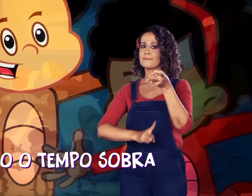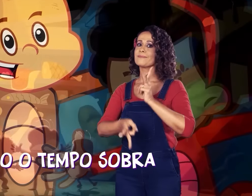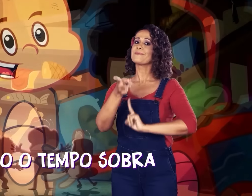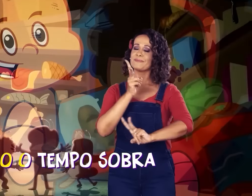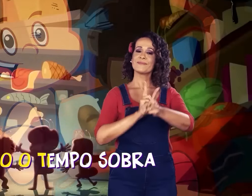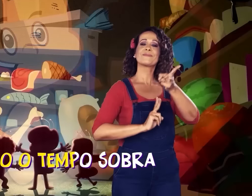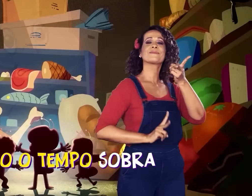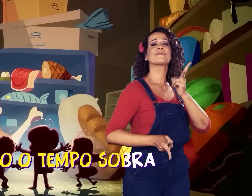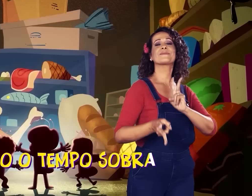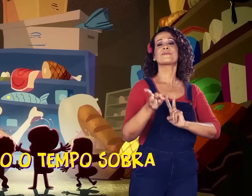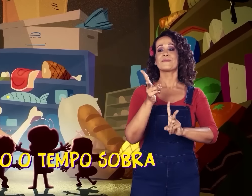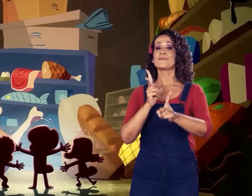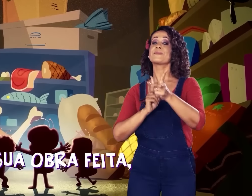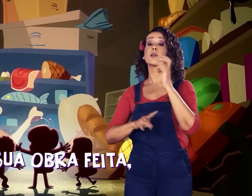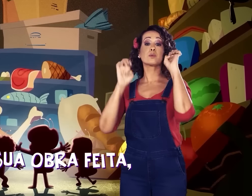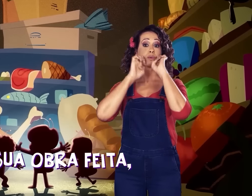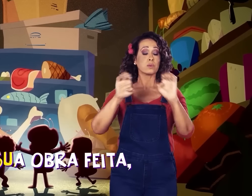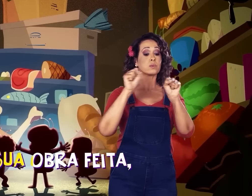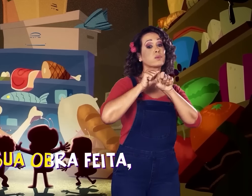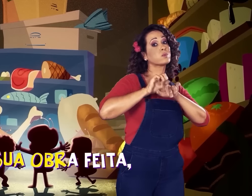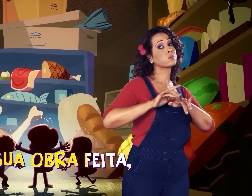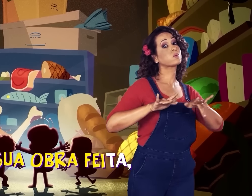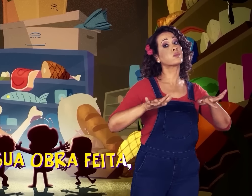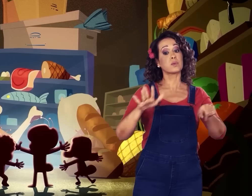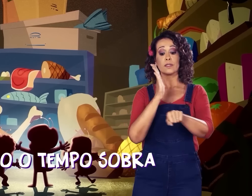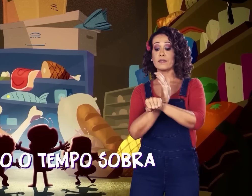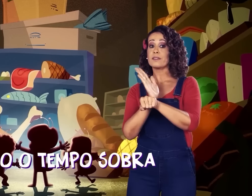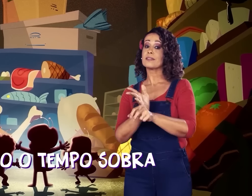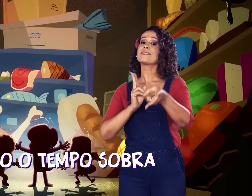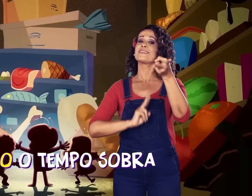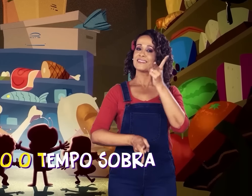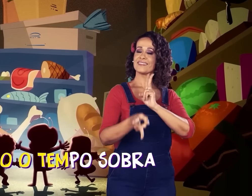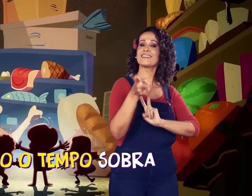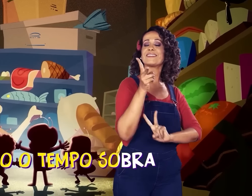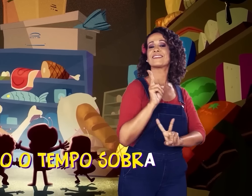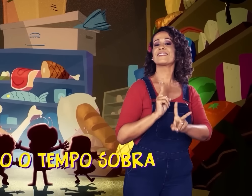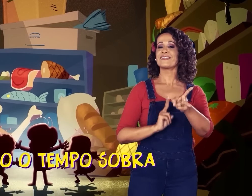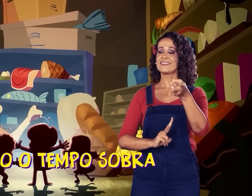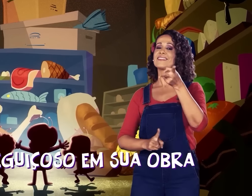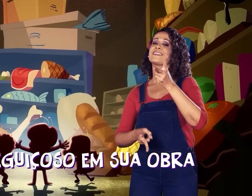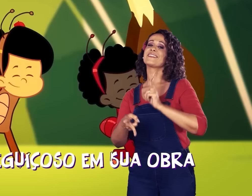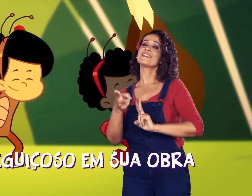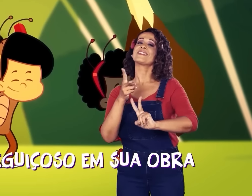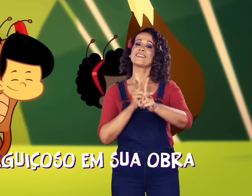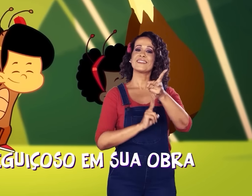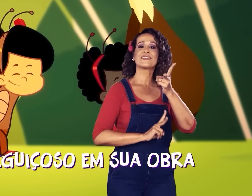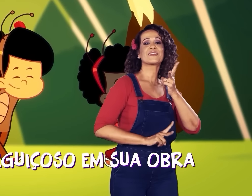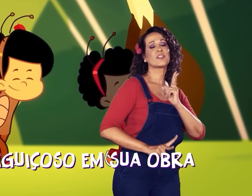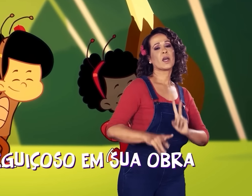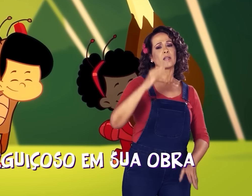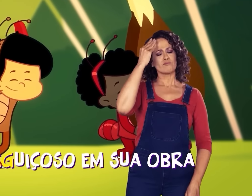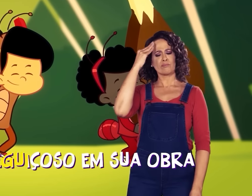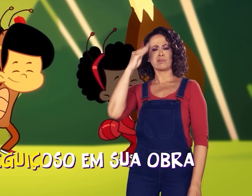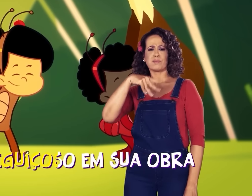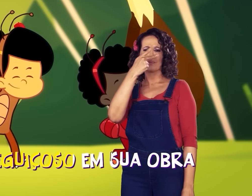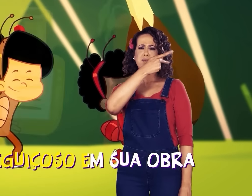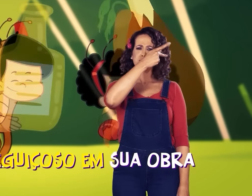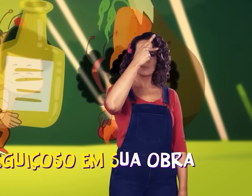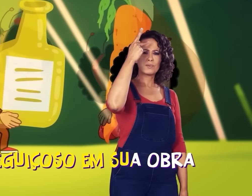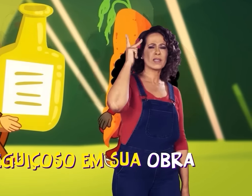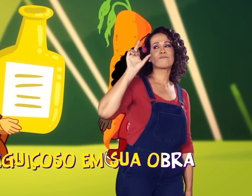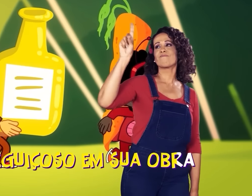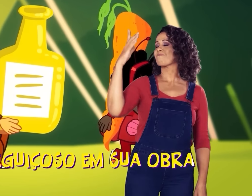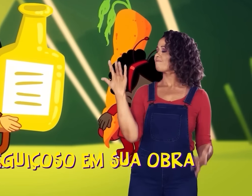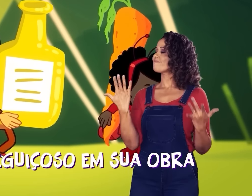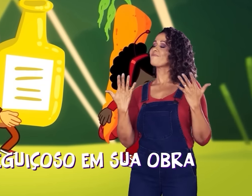só quando o tempo sobra. Deus quer sua obra feita, não só quando o tempo sobra. Deus não quer preguiçoso